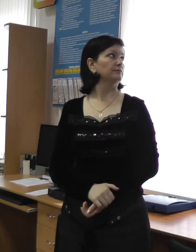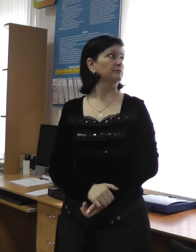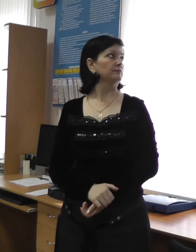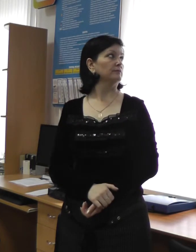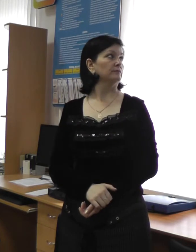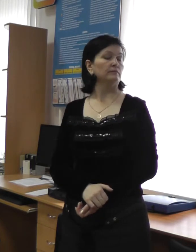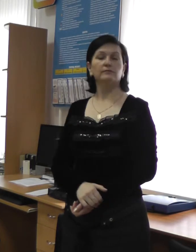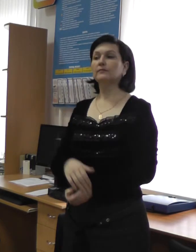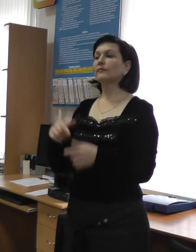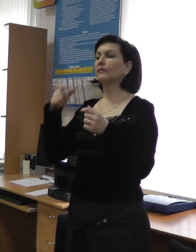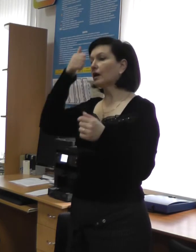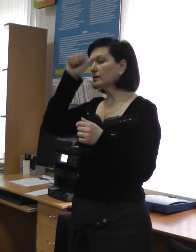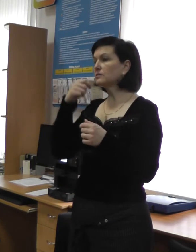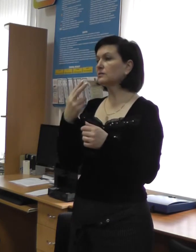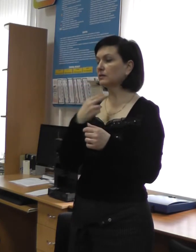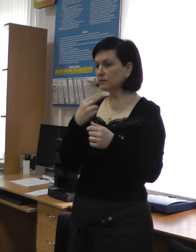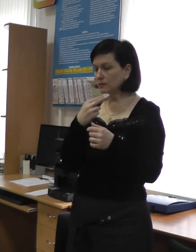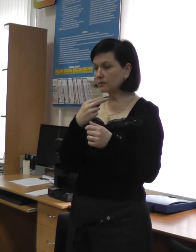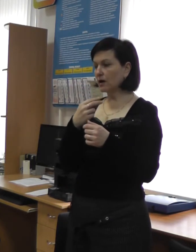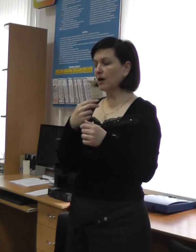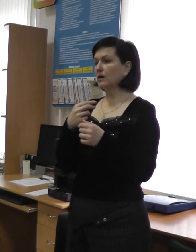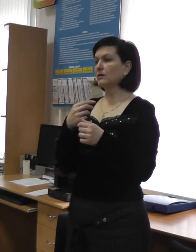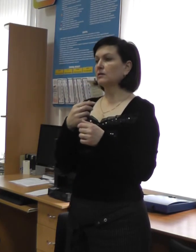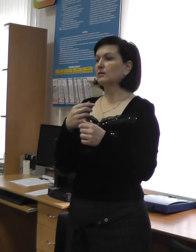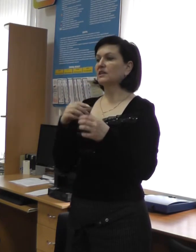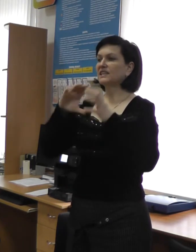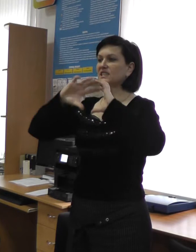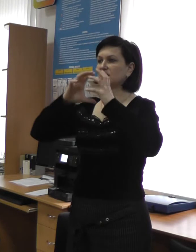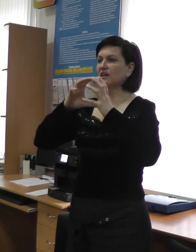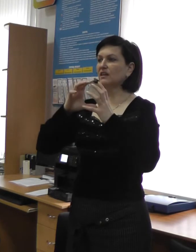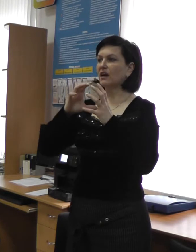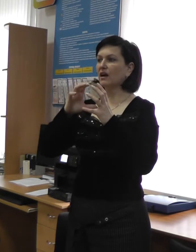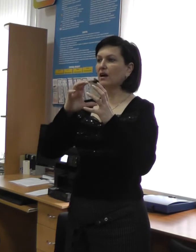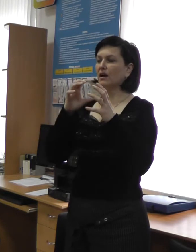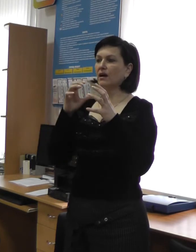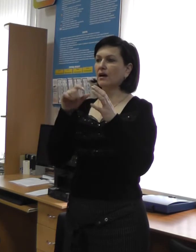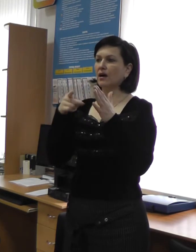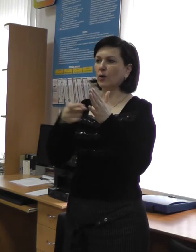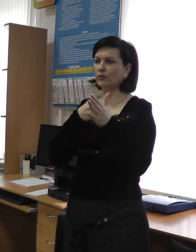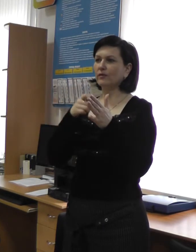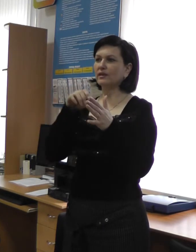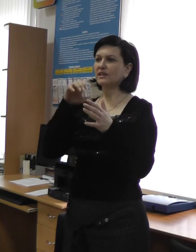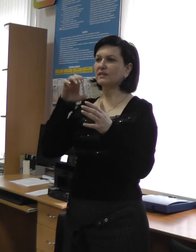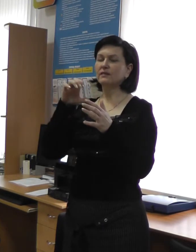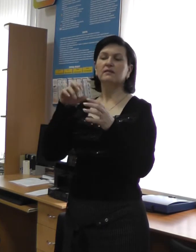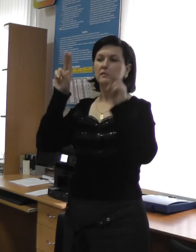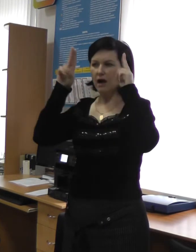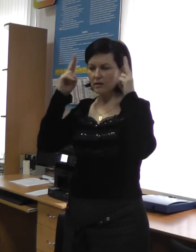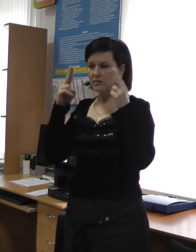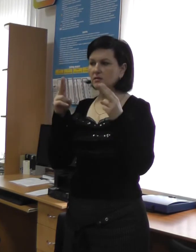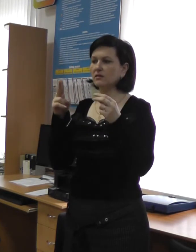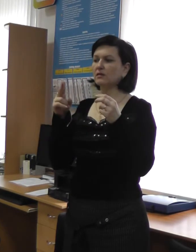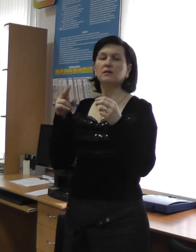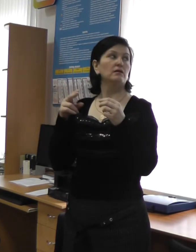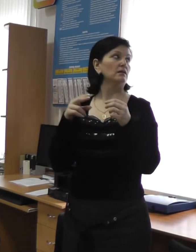Кроме греческого языка в школе преподают страноведение, дети посещают уроки греческой музыки, танцев, уроки